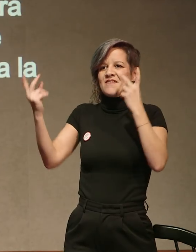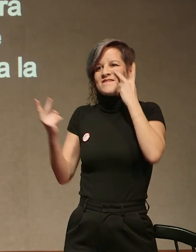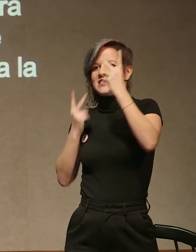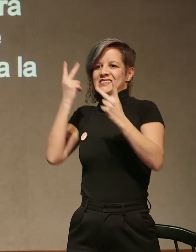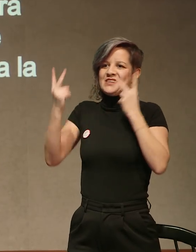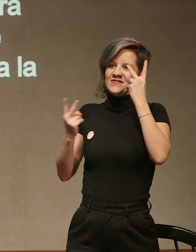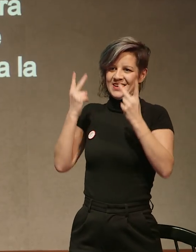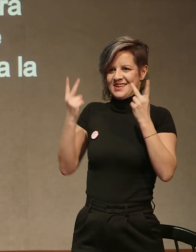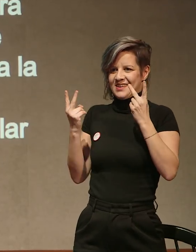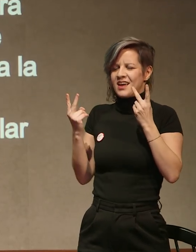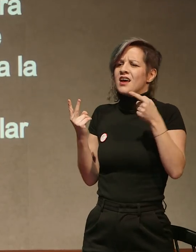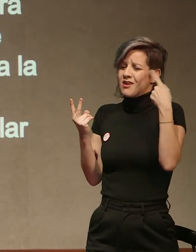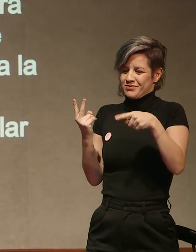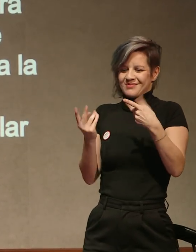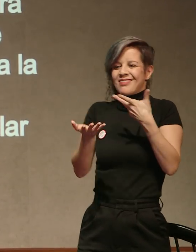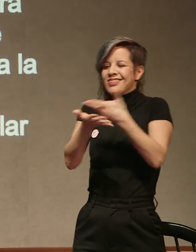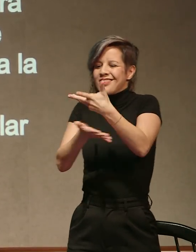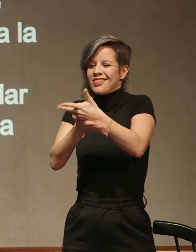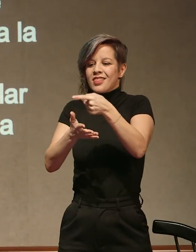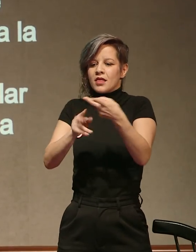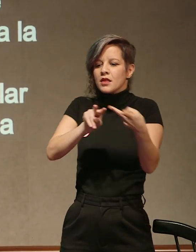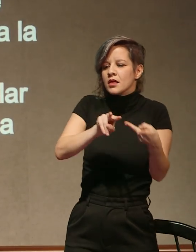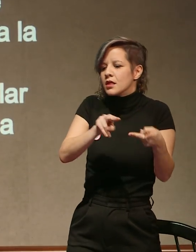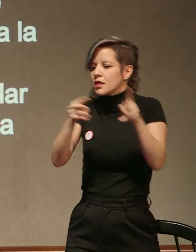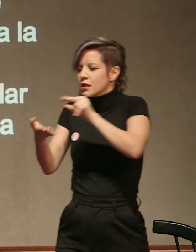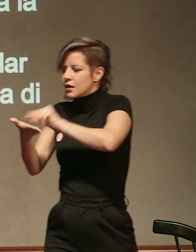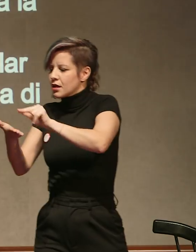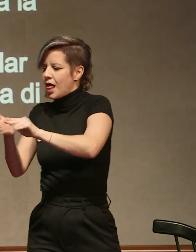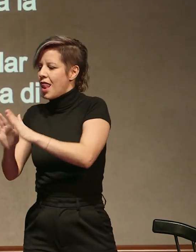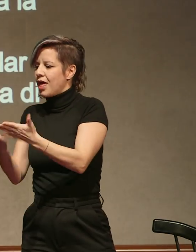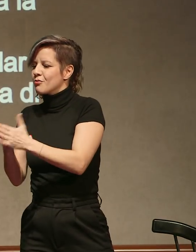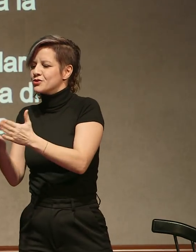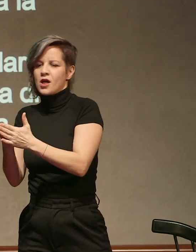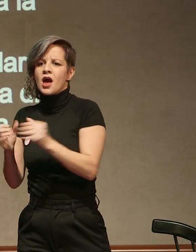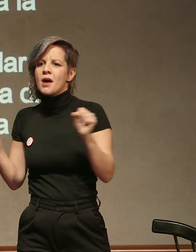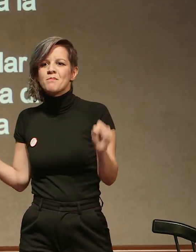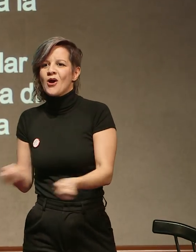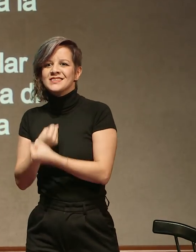espressione artistica visiva io posso capirla sostanzialmente Che cosa fa